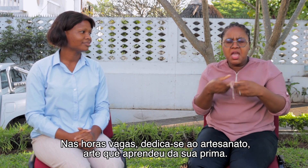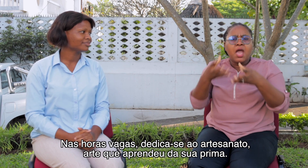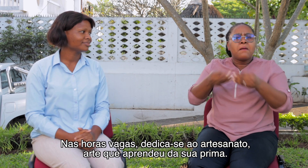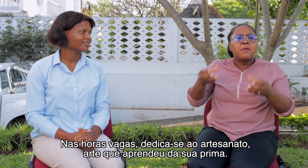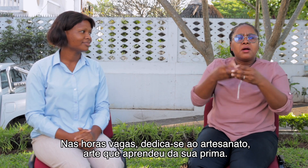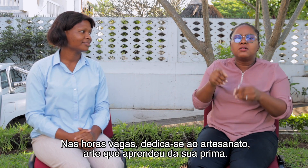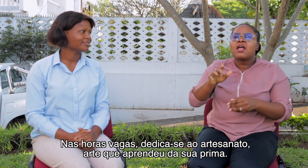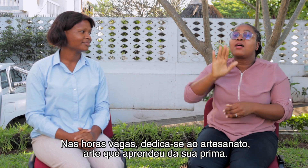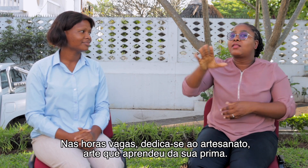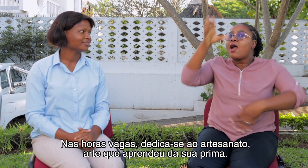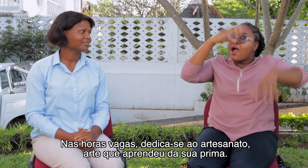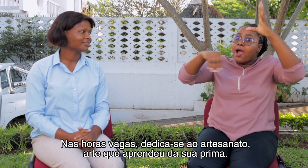arte que aprendeu da sua prima.